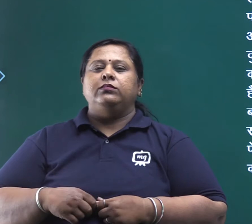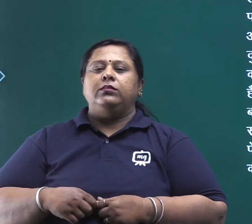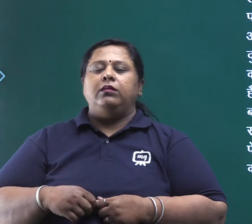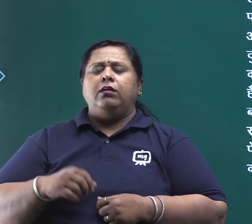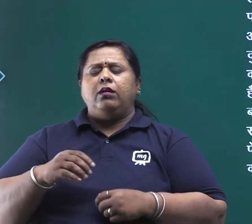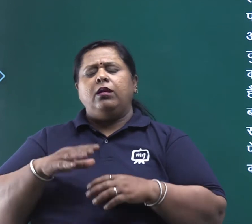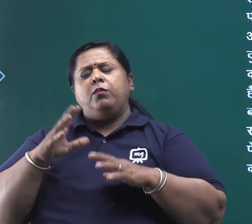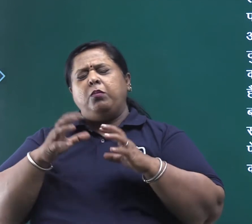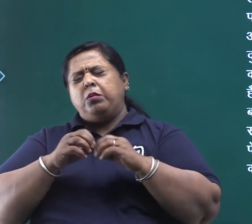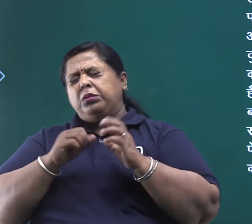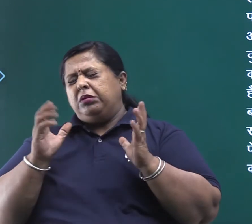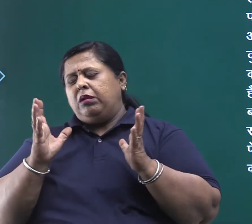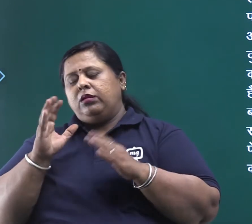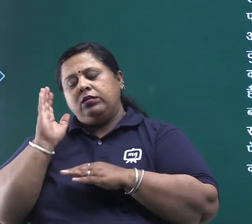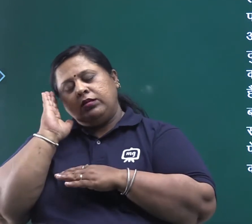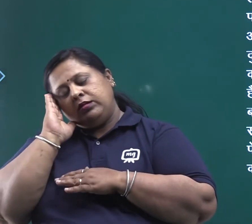गहरी नींद में